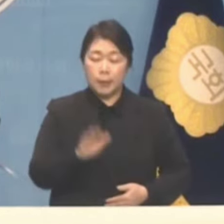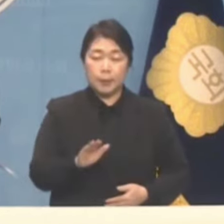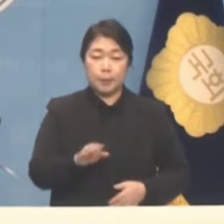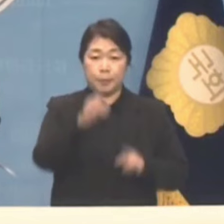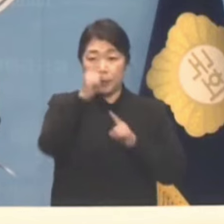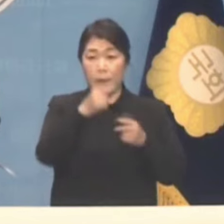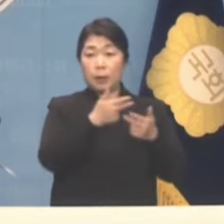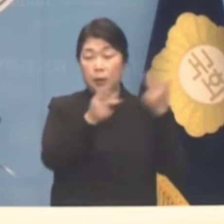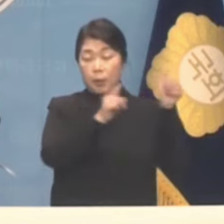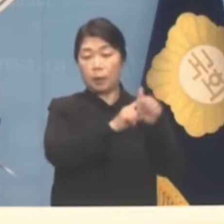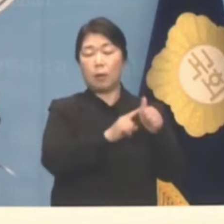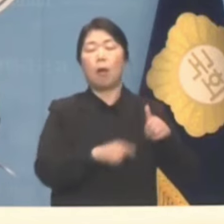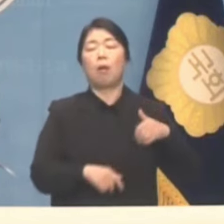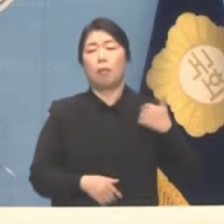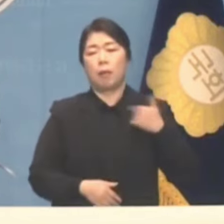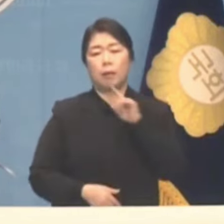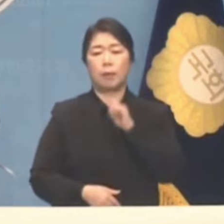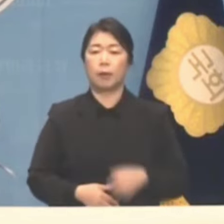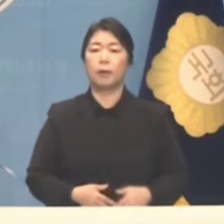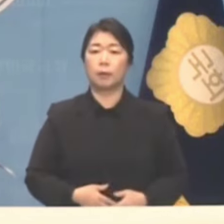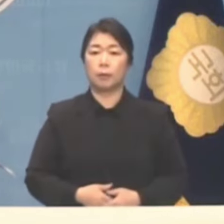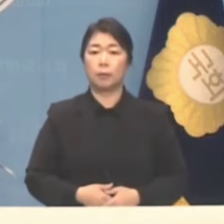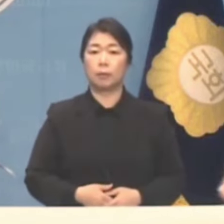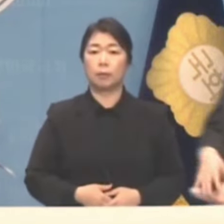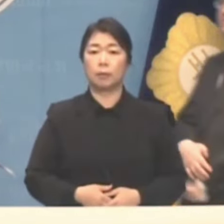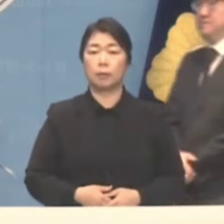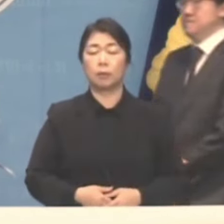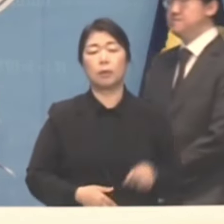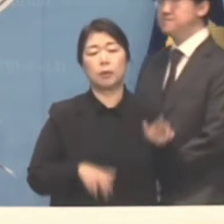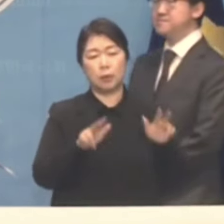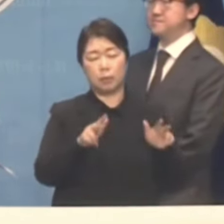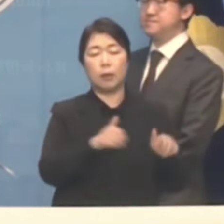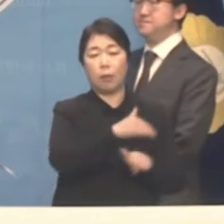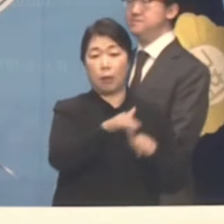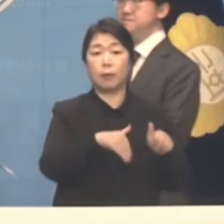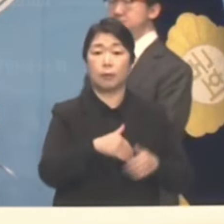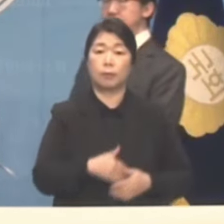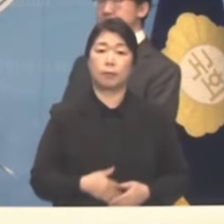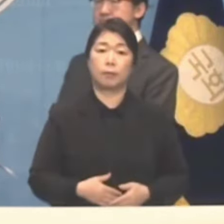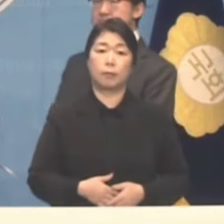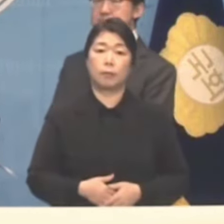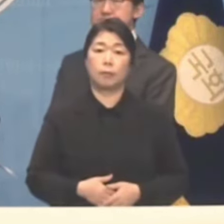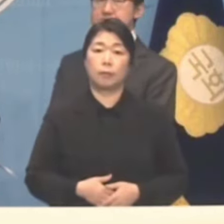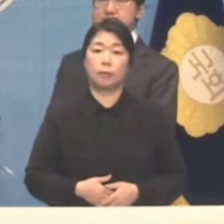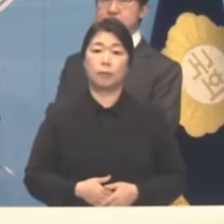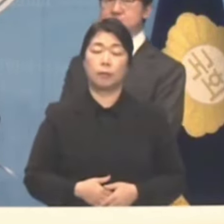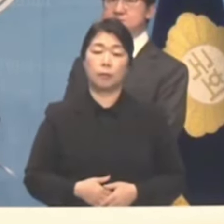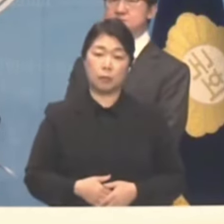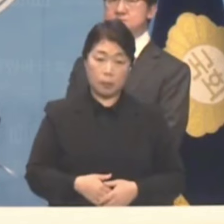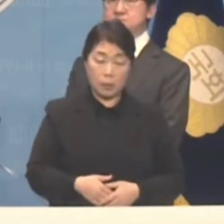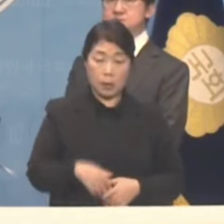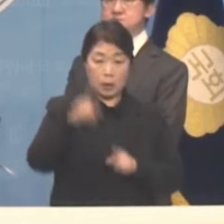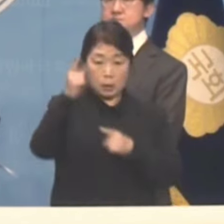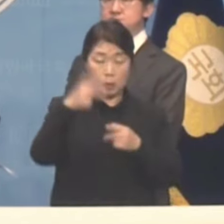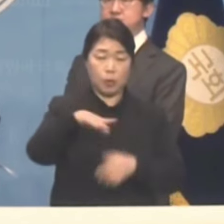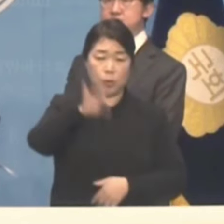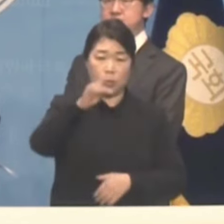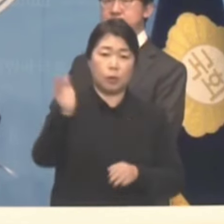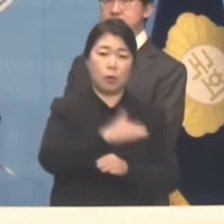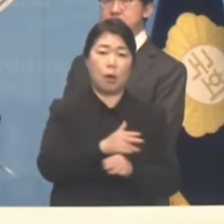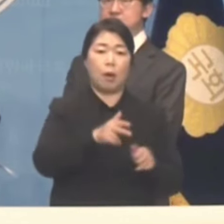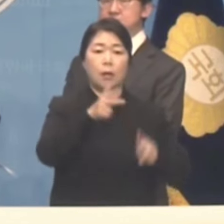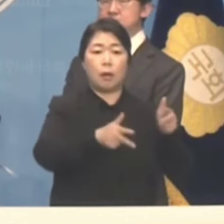이재명은 몰랐다고 주장을 하고 있는 지금 상황입니다 이재명은 애초에이 사업이 시작할